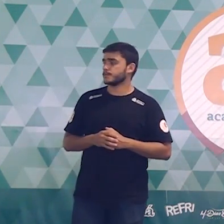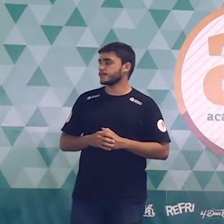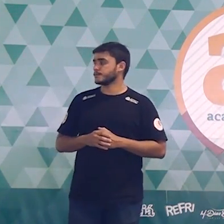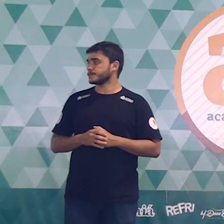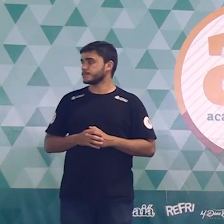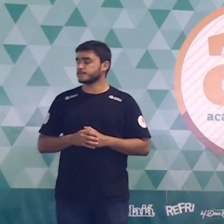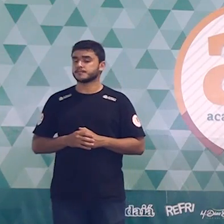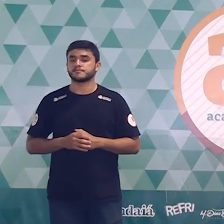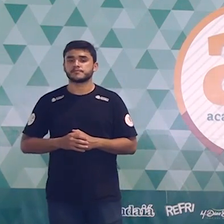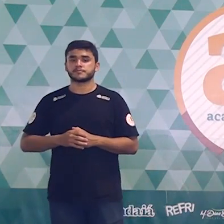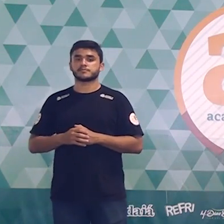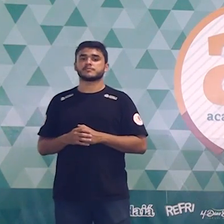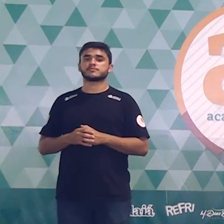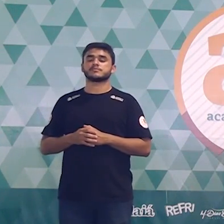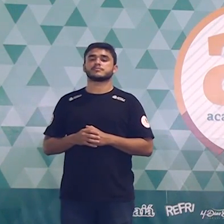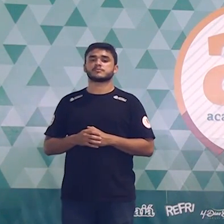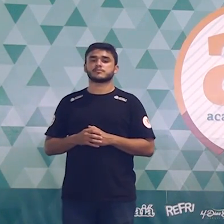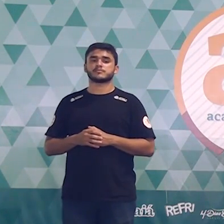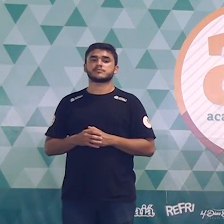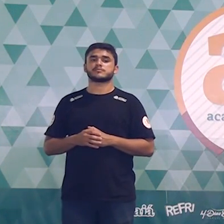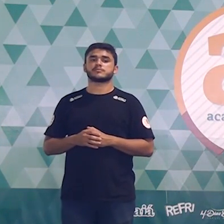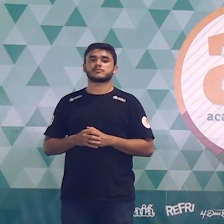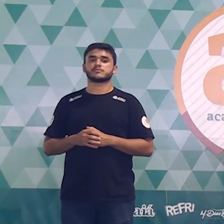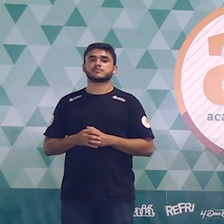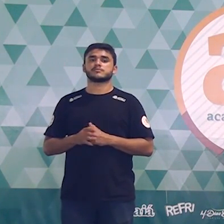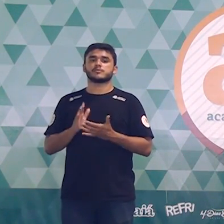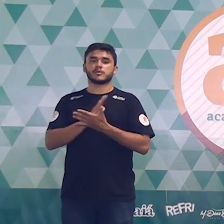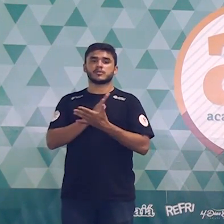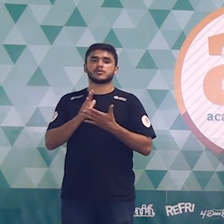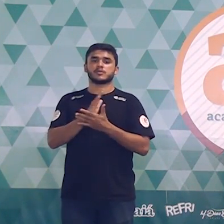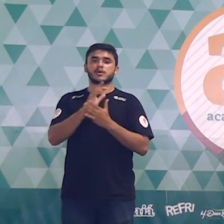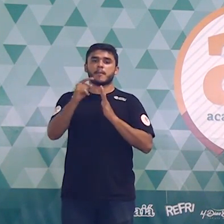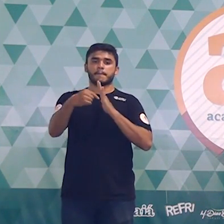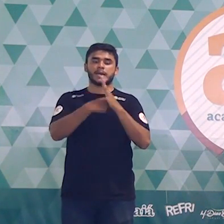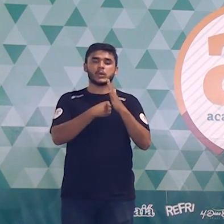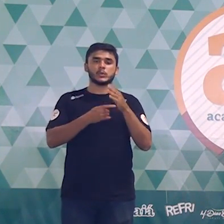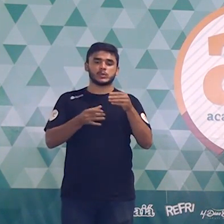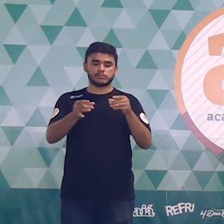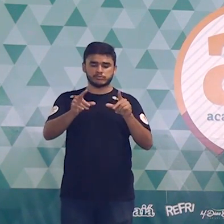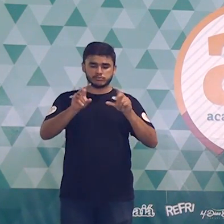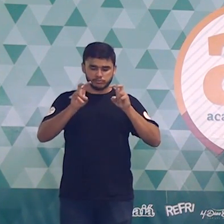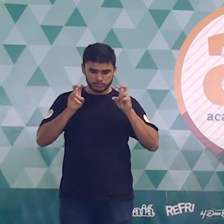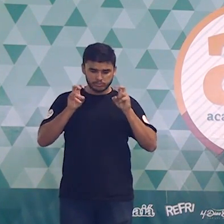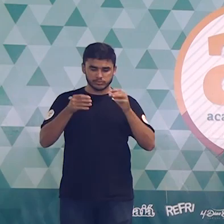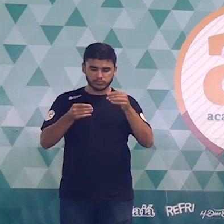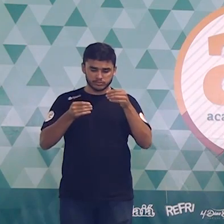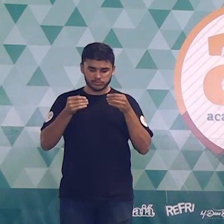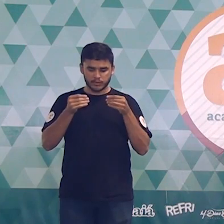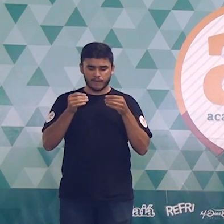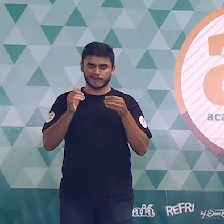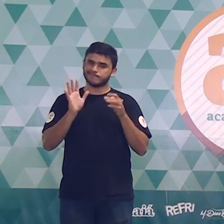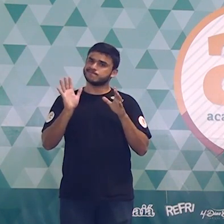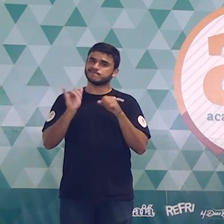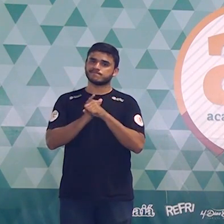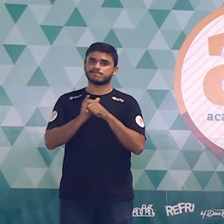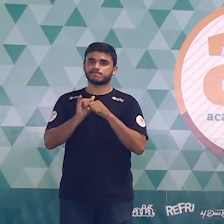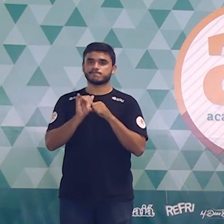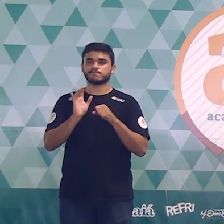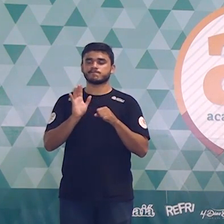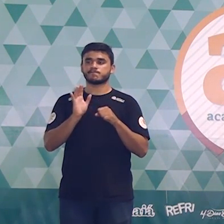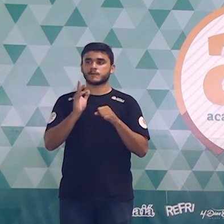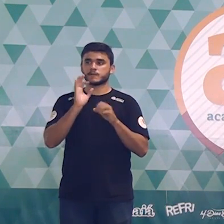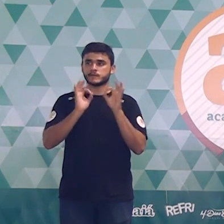Tá, tem uma pergunta aqui que já foi respondida. Tem umas perguntas sobre temas específicos, gente. Aí eu tenho que organizar aqui para as perguntas